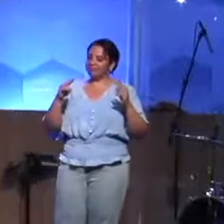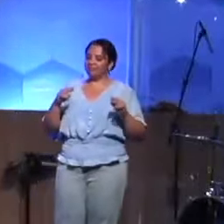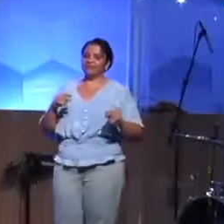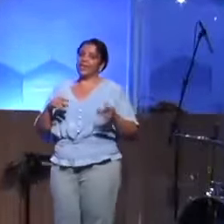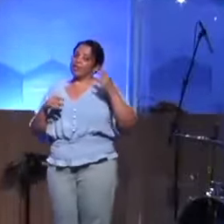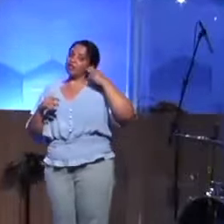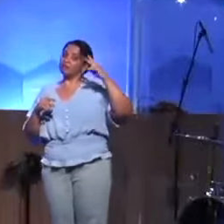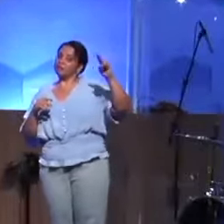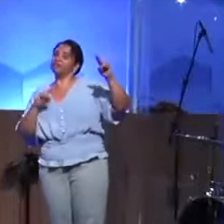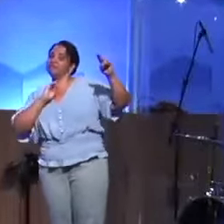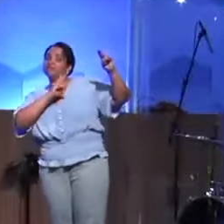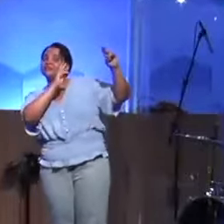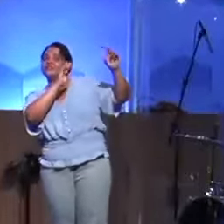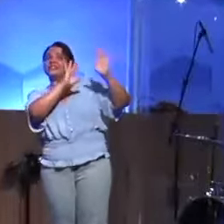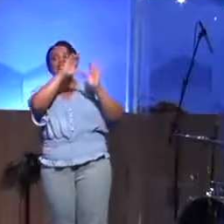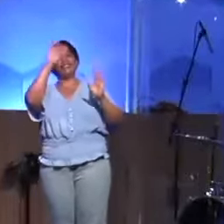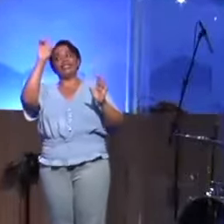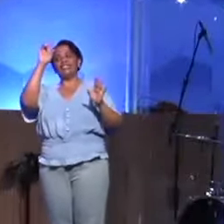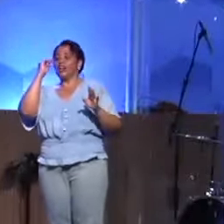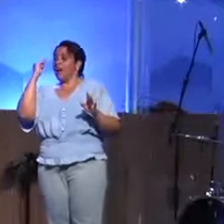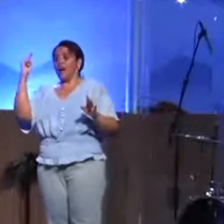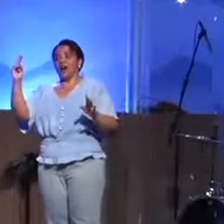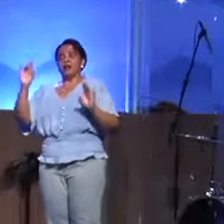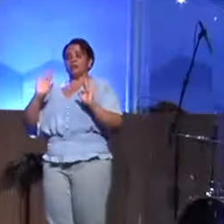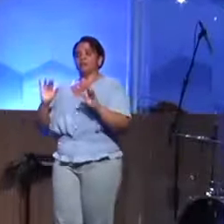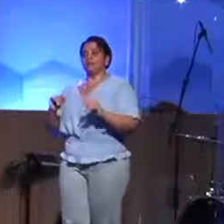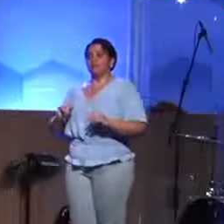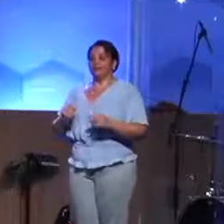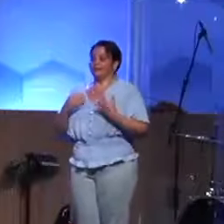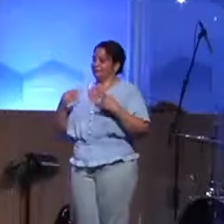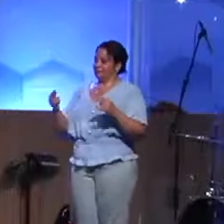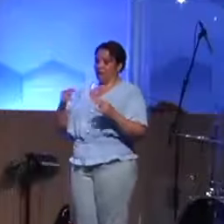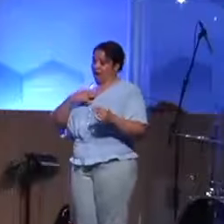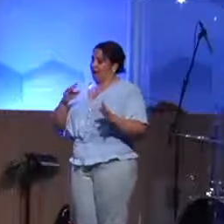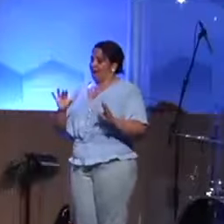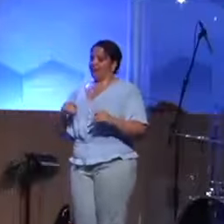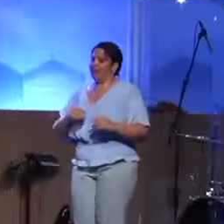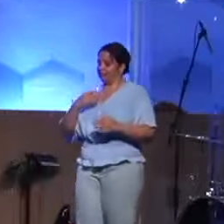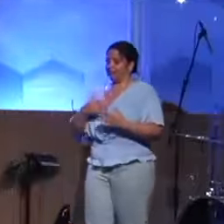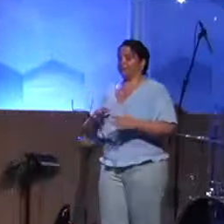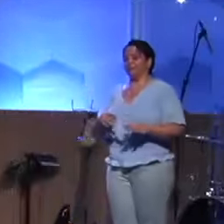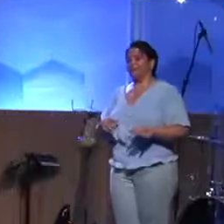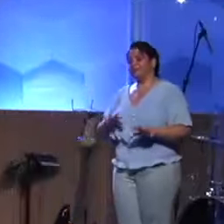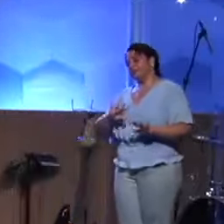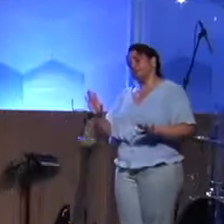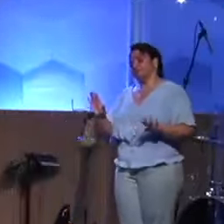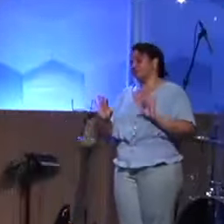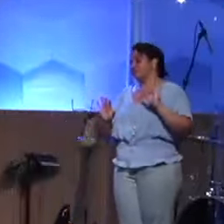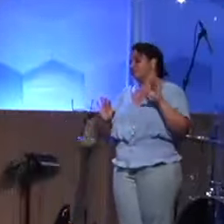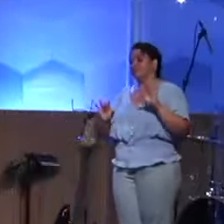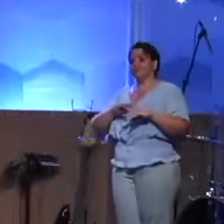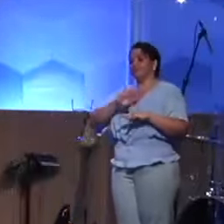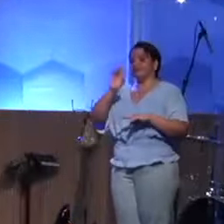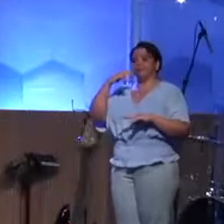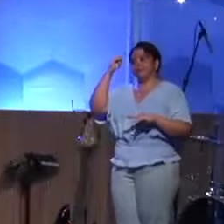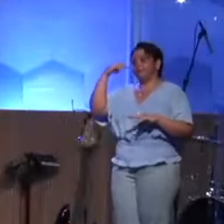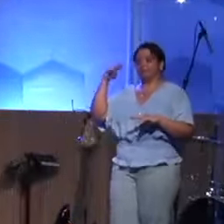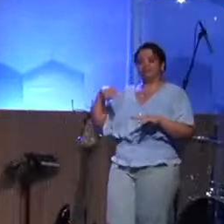ele permanece fiel agora imaginou se você resolvesse realmente no seu coração ser fiel porque Deus não vai te forçar a